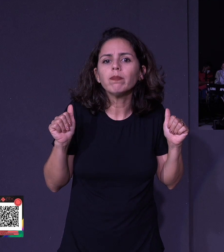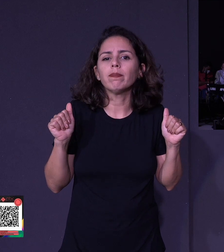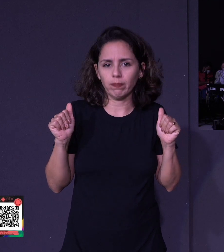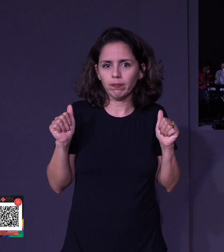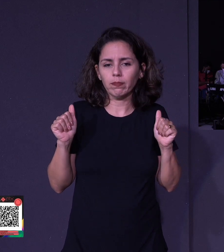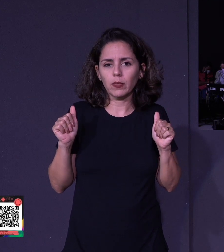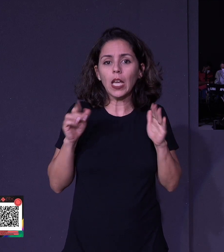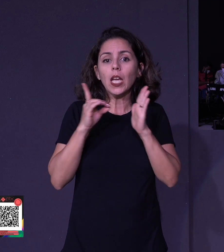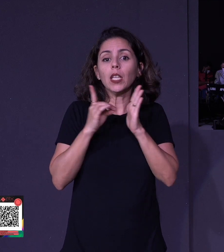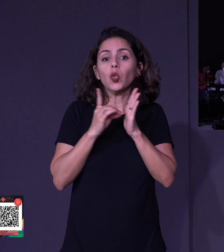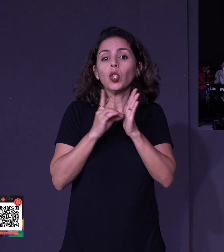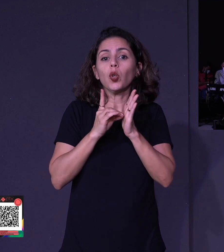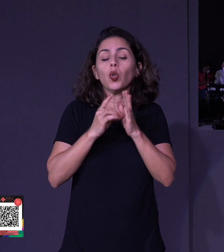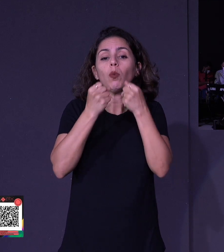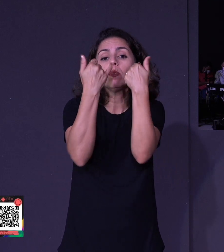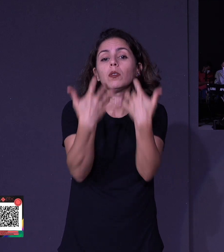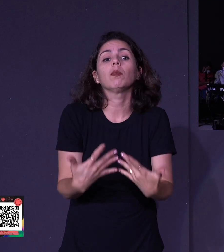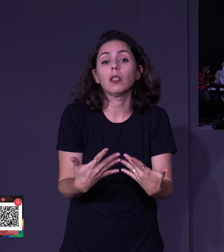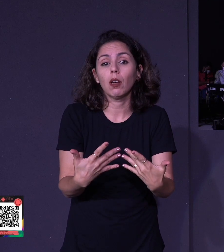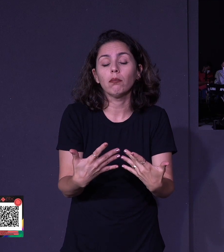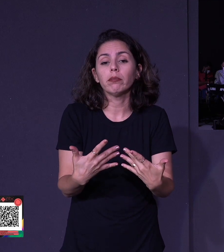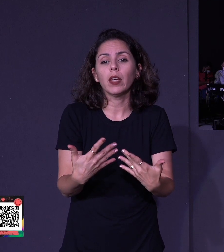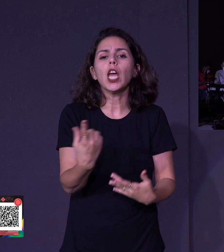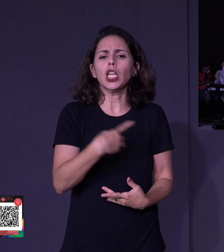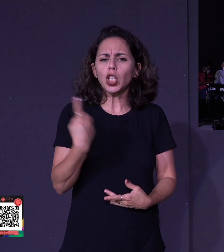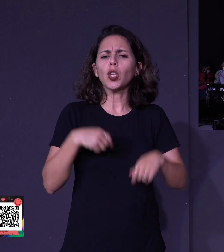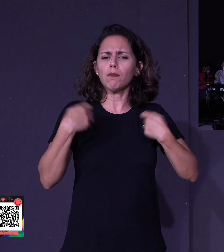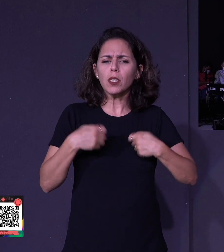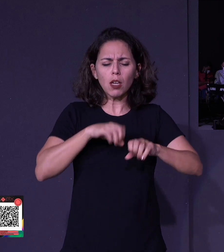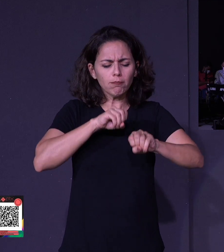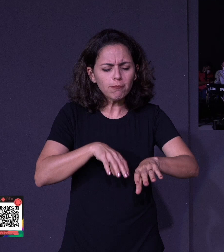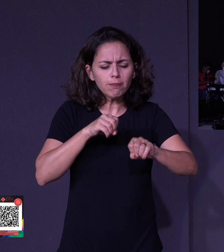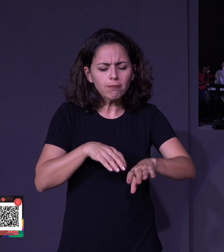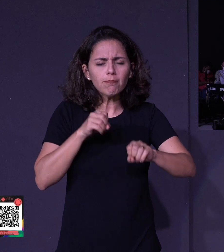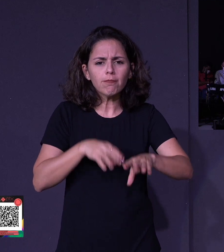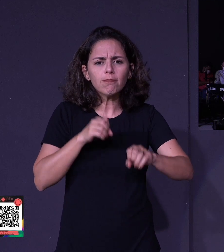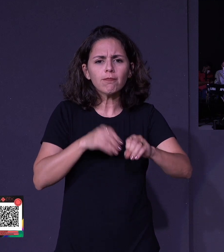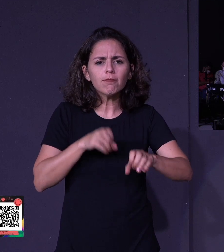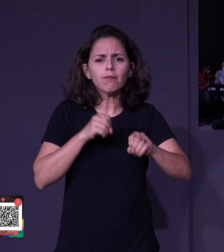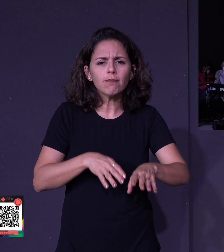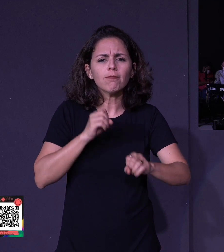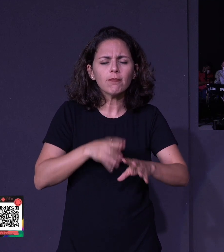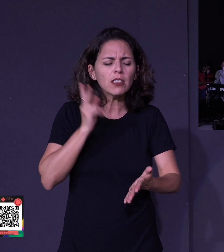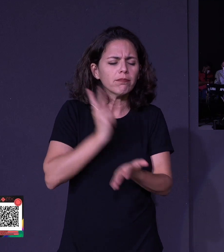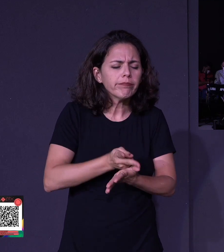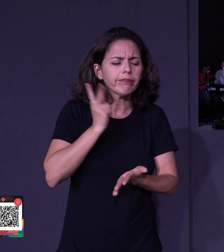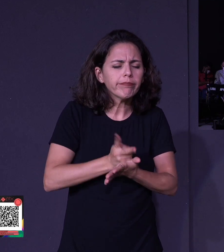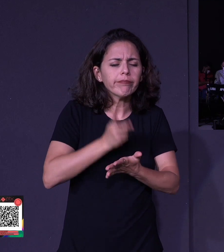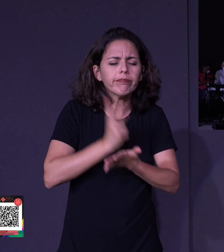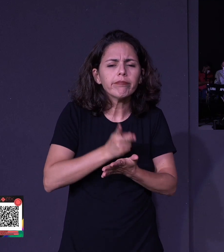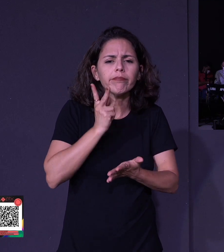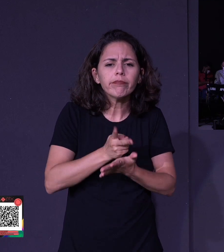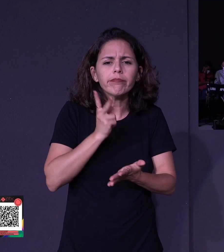ensina que precisamos ensinar com persistência. Precisamos conversar com eles e sobre a palavra em todo o tempo. A criação